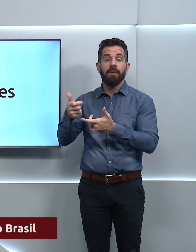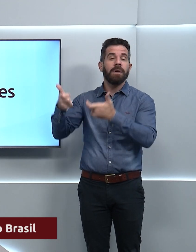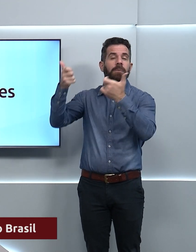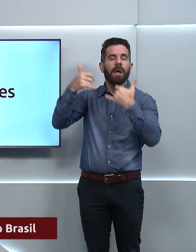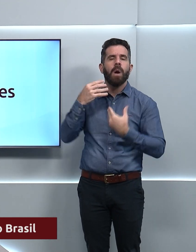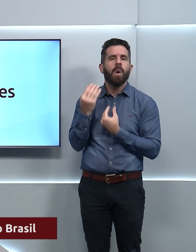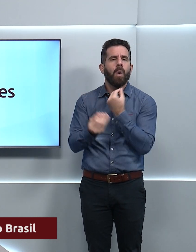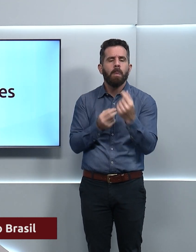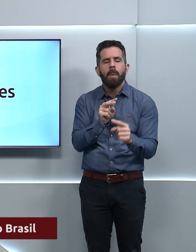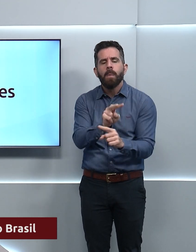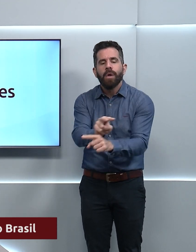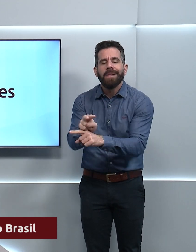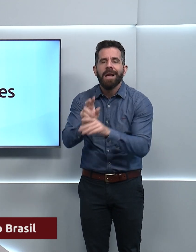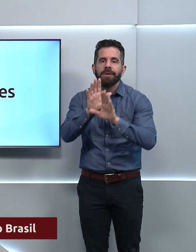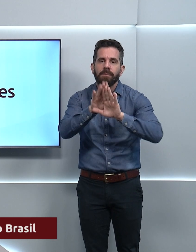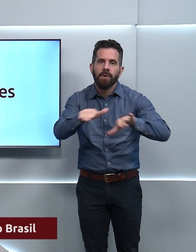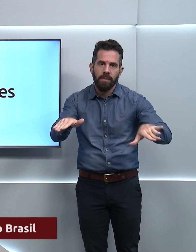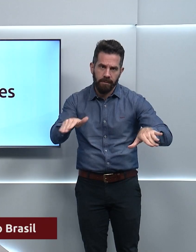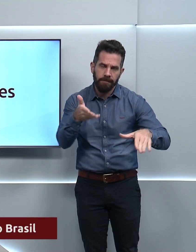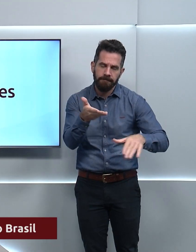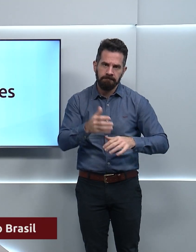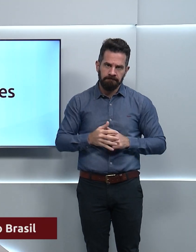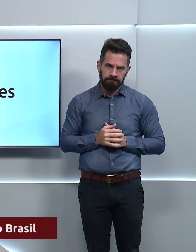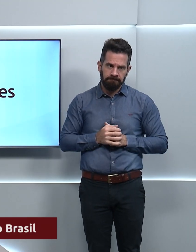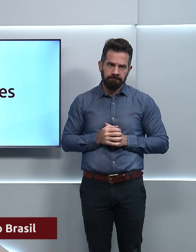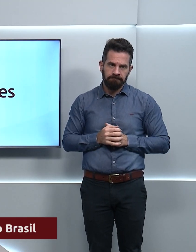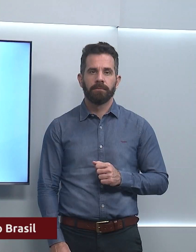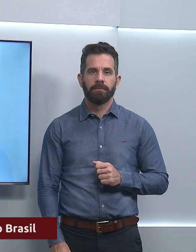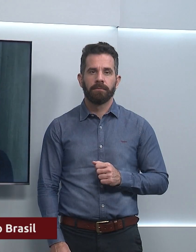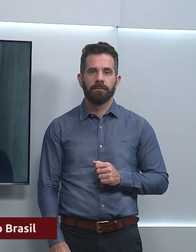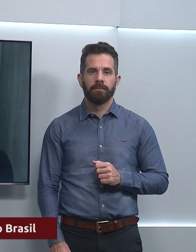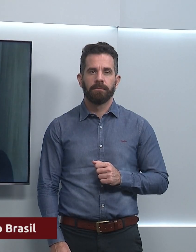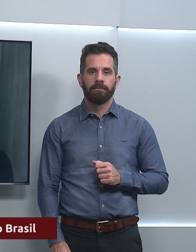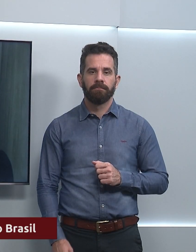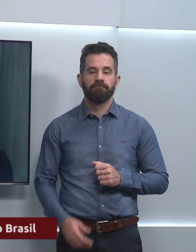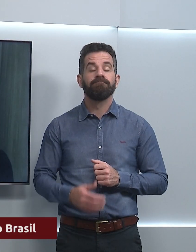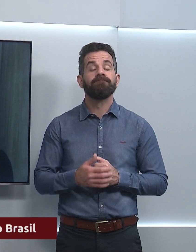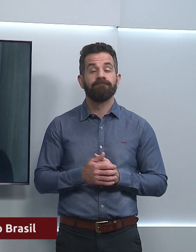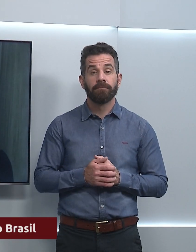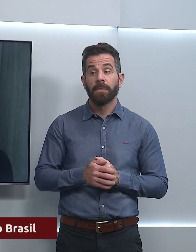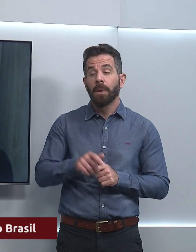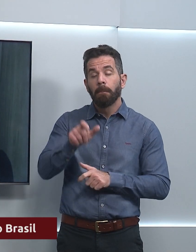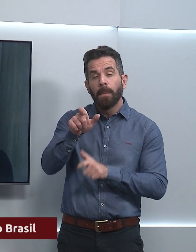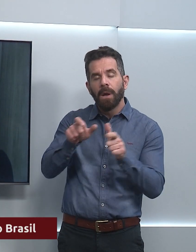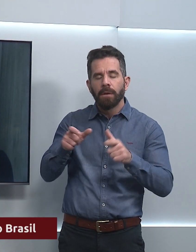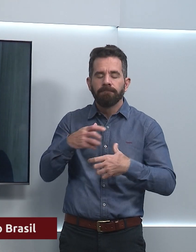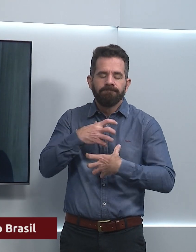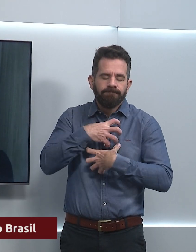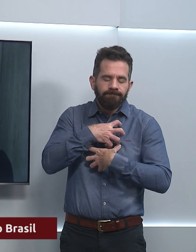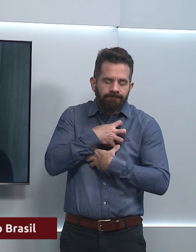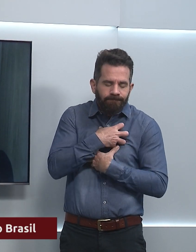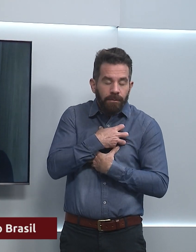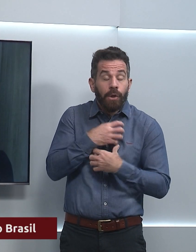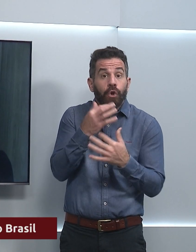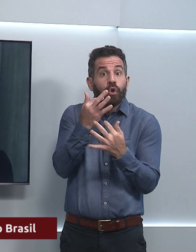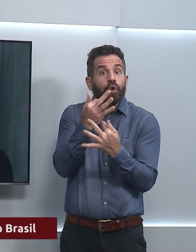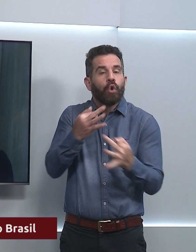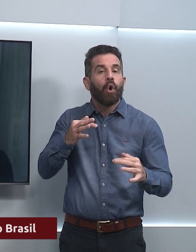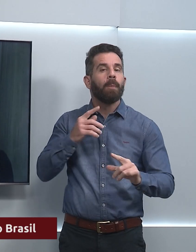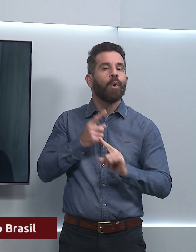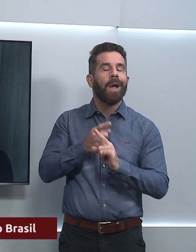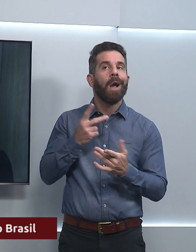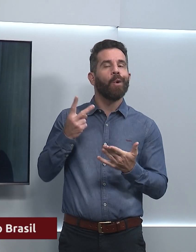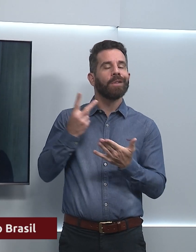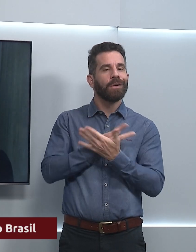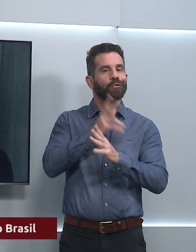importância de proteger as crianças desses crimes. A dor de quem carrega as marcas do abuso vai muito